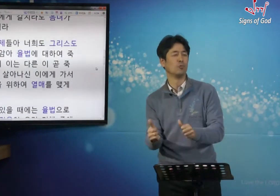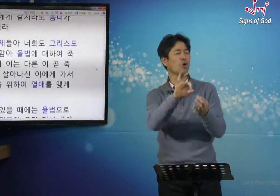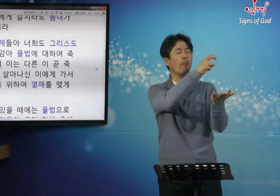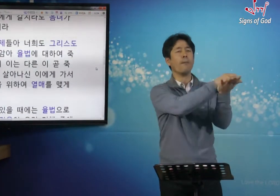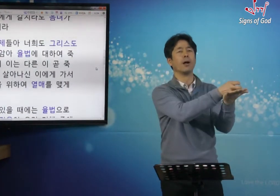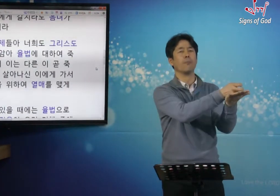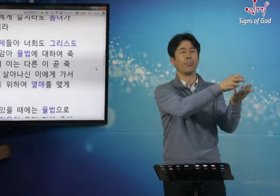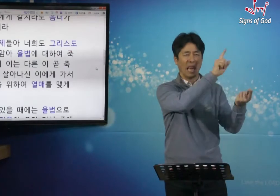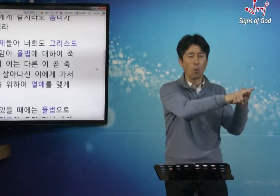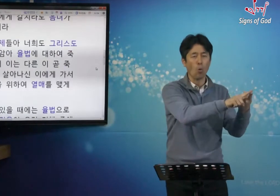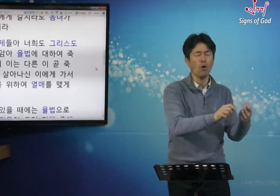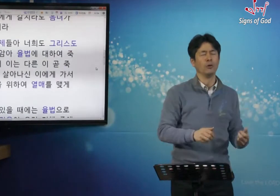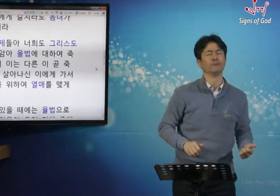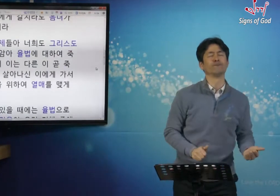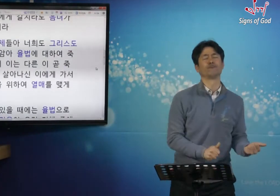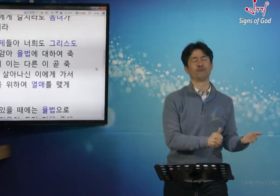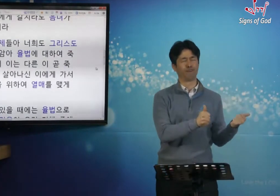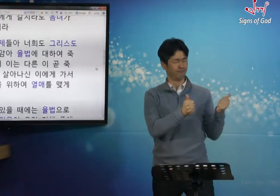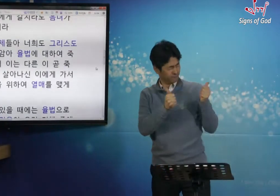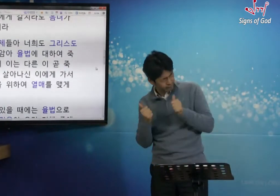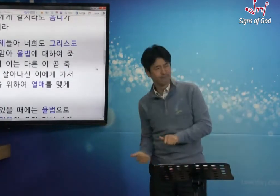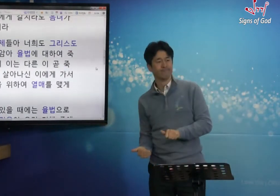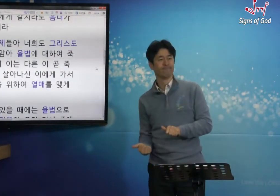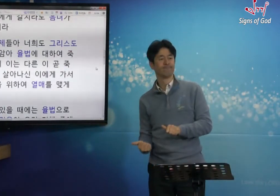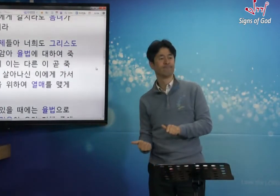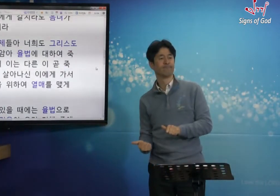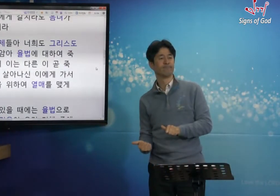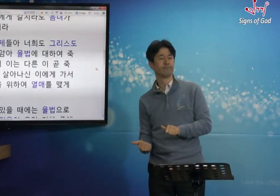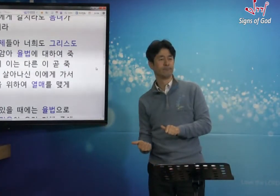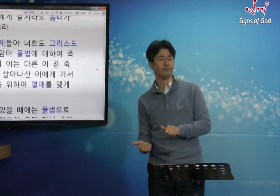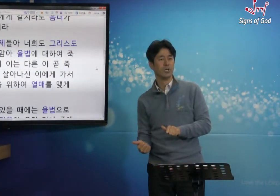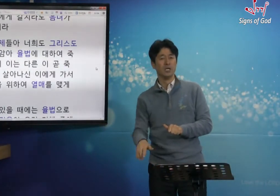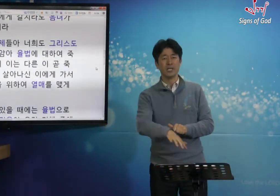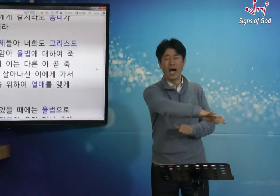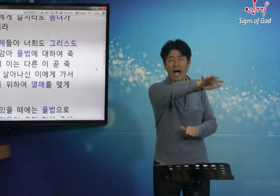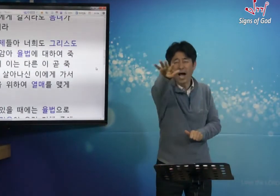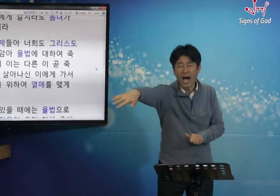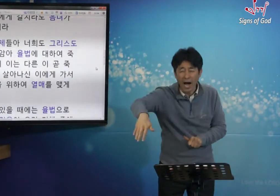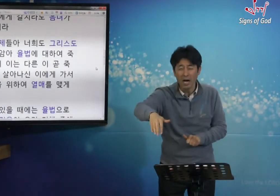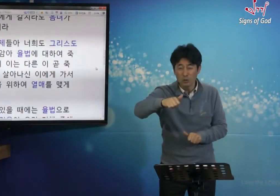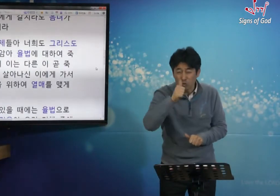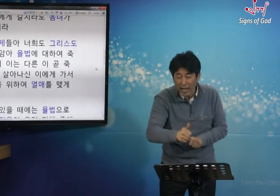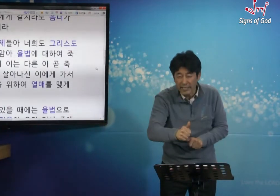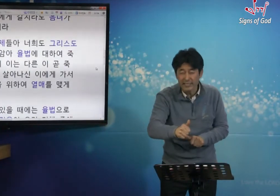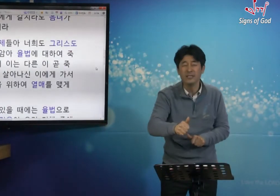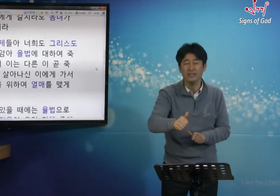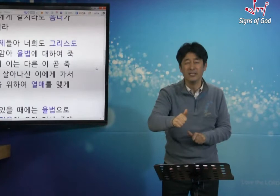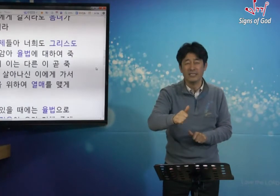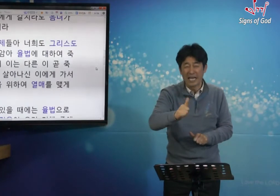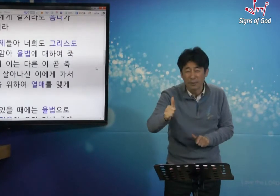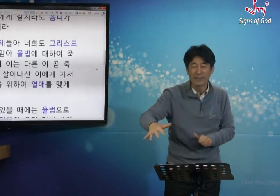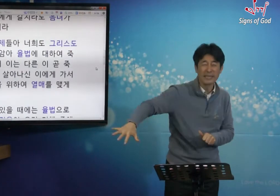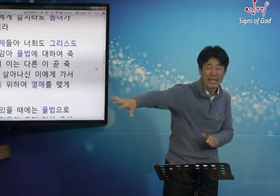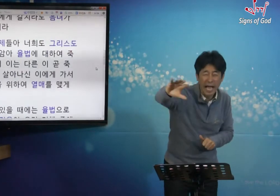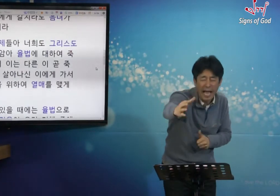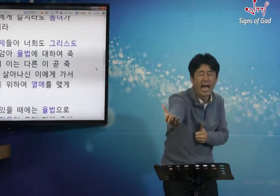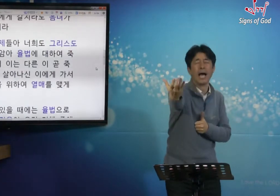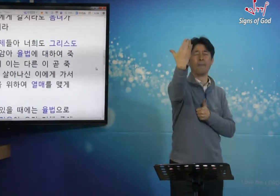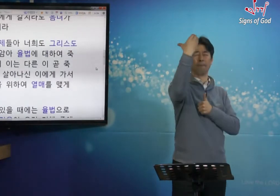그 죽으심 때문에 율법은 그대로 있었죠. 그렇지만 그 주님께서 우리의